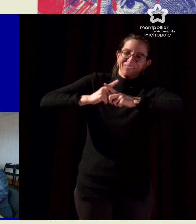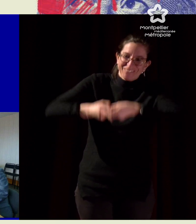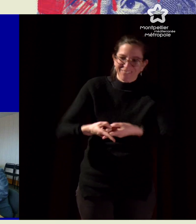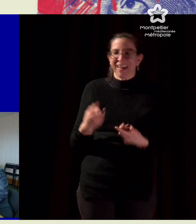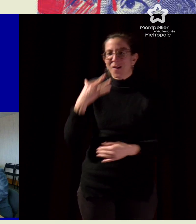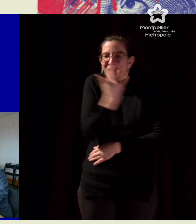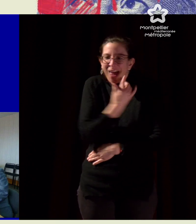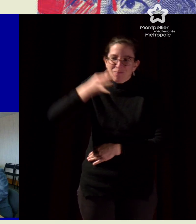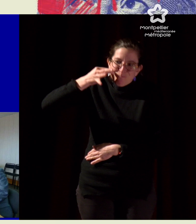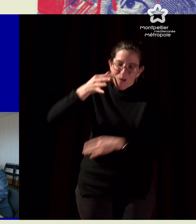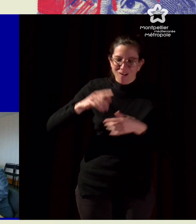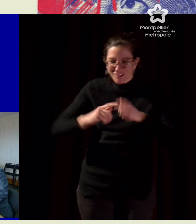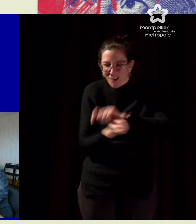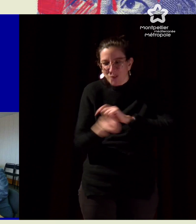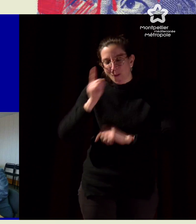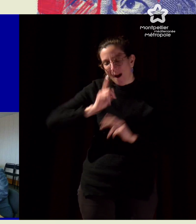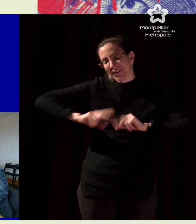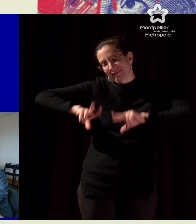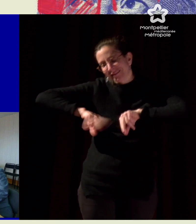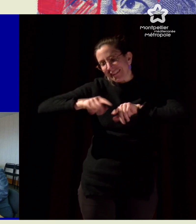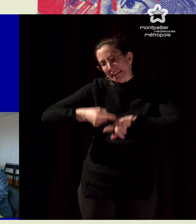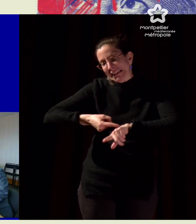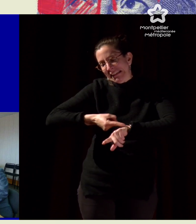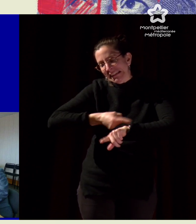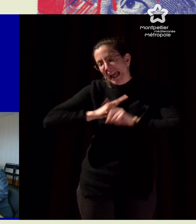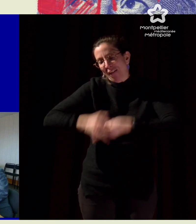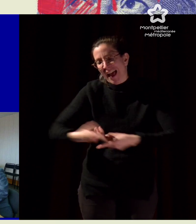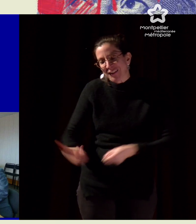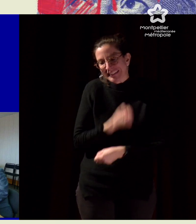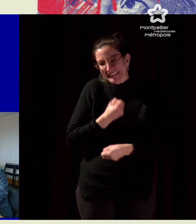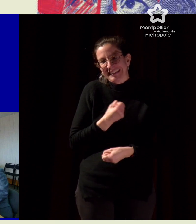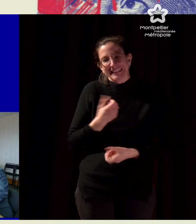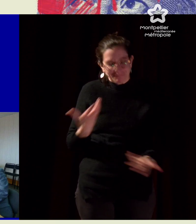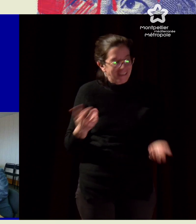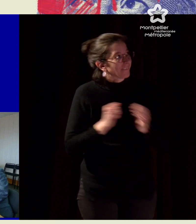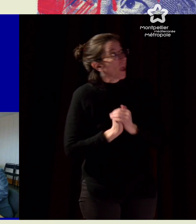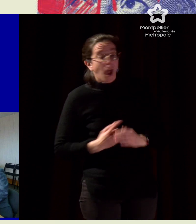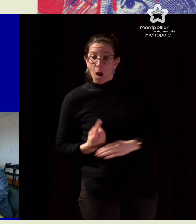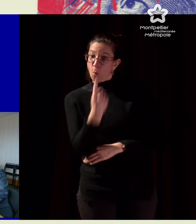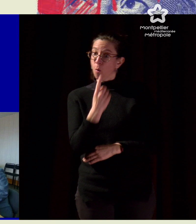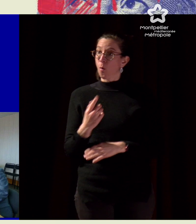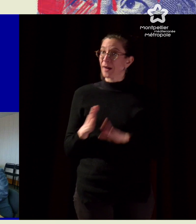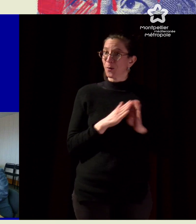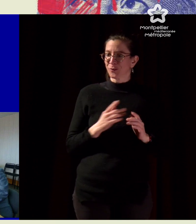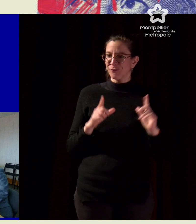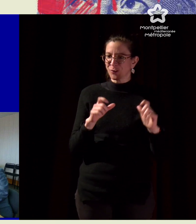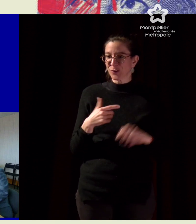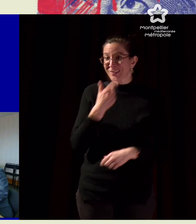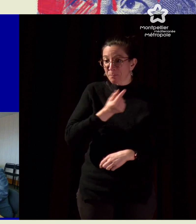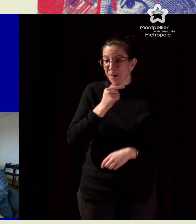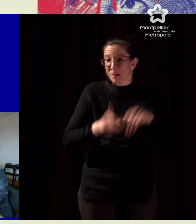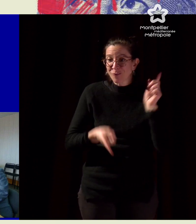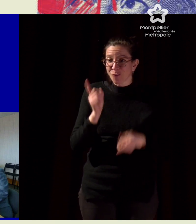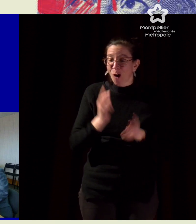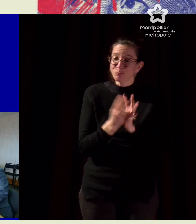de peau, ça change petit à petit, etc. Mais on y est arrivé. Alors, vous voyez, aussi, en haut à gauche, des fois, c'est sympa, quoi. On discute, on